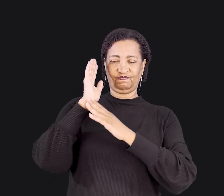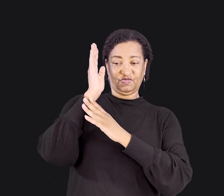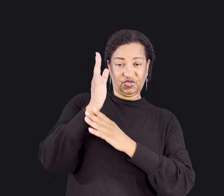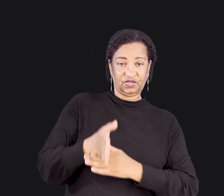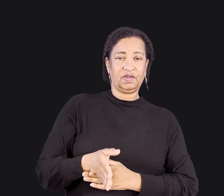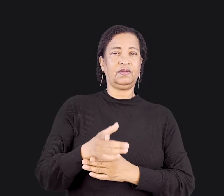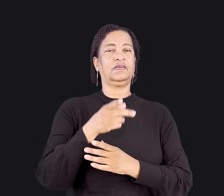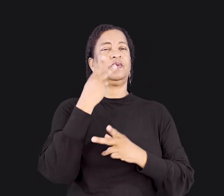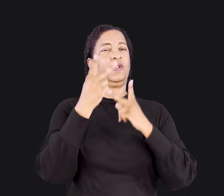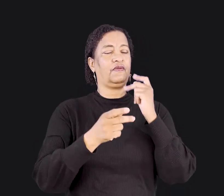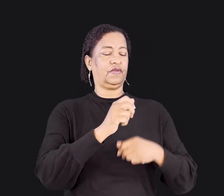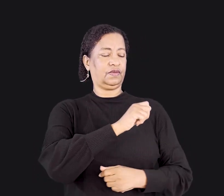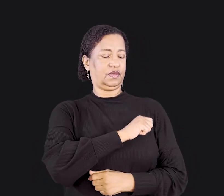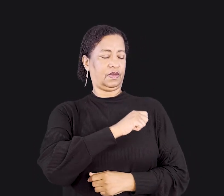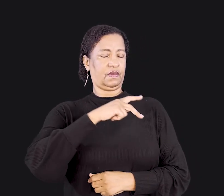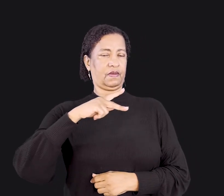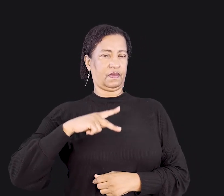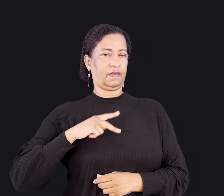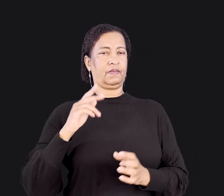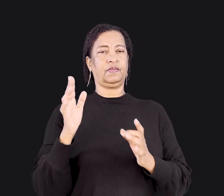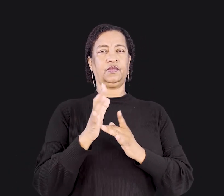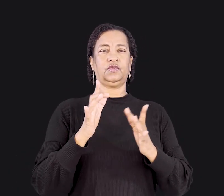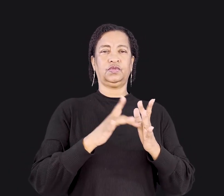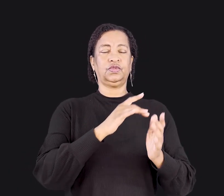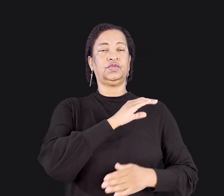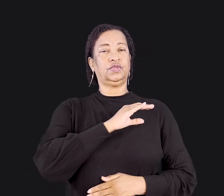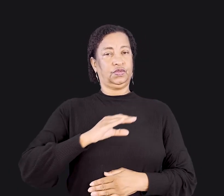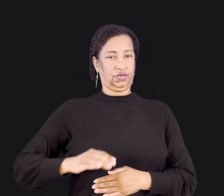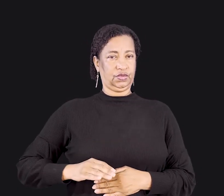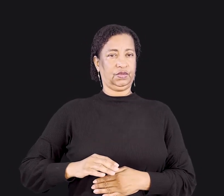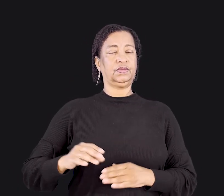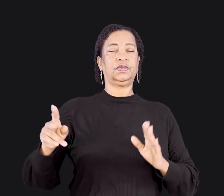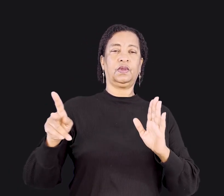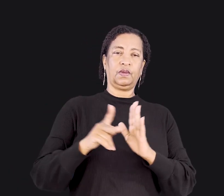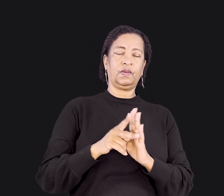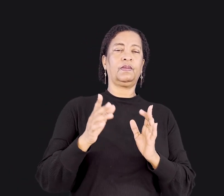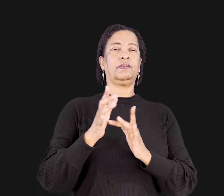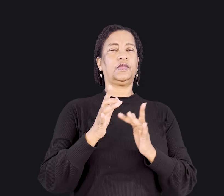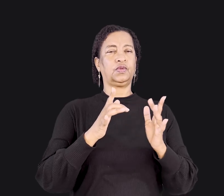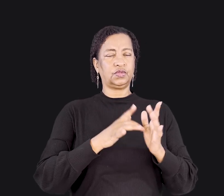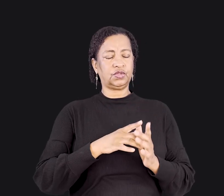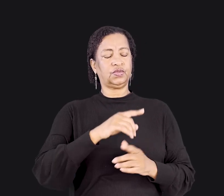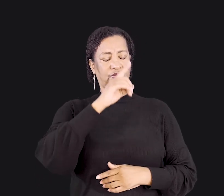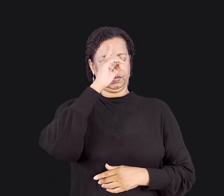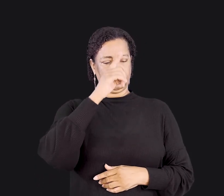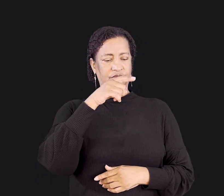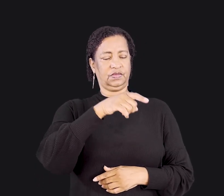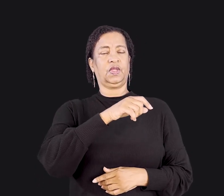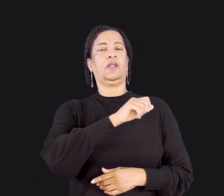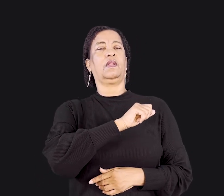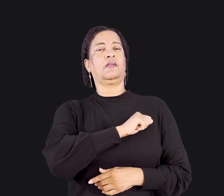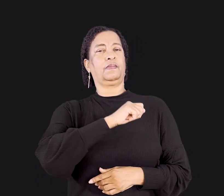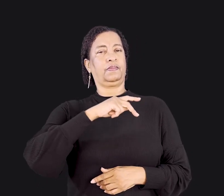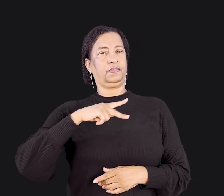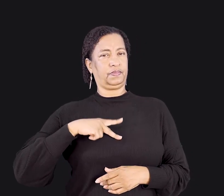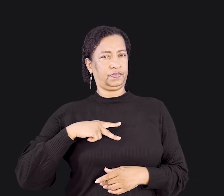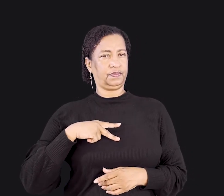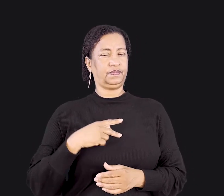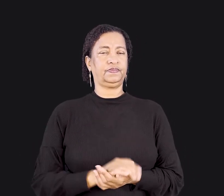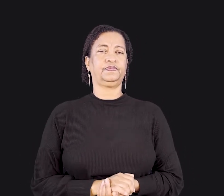estava dizendo que era apóstolo de Jesus Cristo. O próprio Jesus o tinha comissionado e ordenado apóstolo.